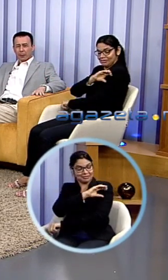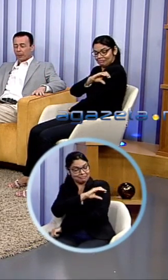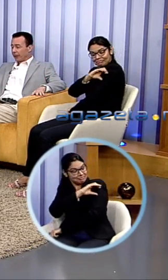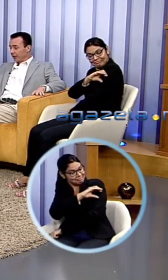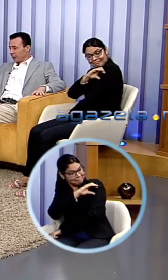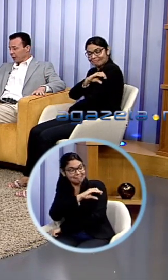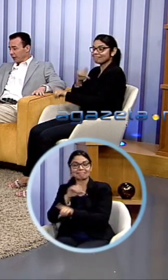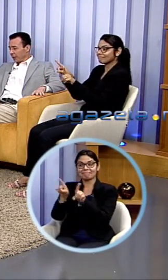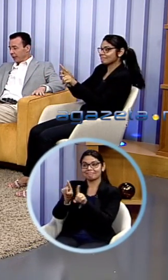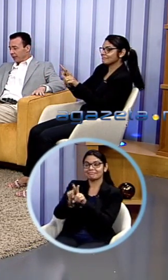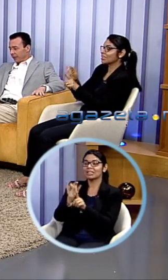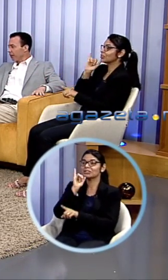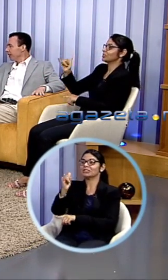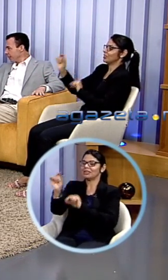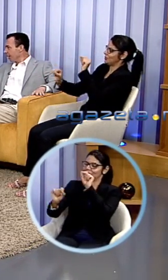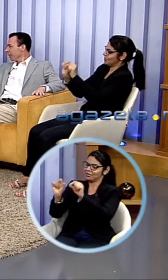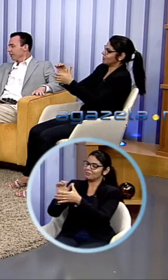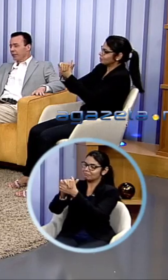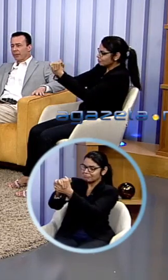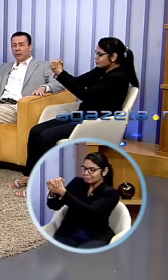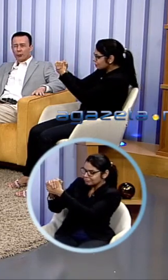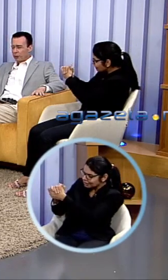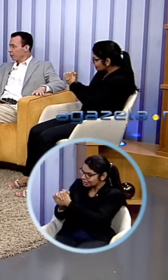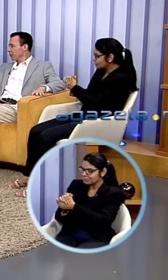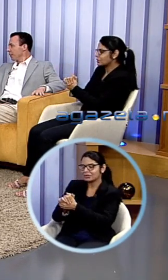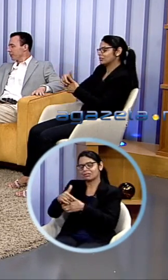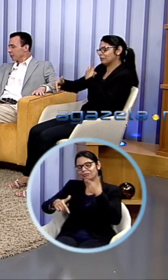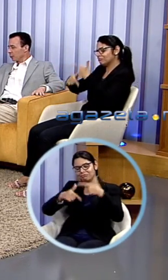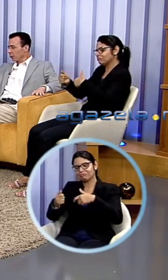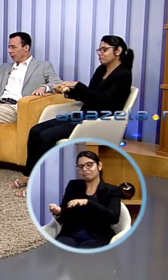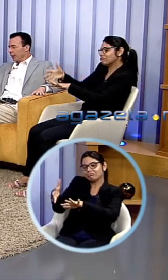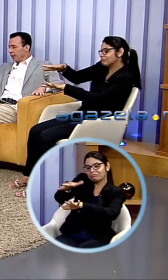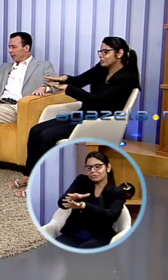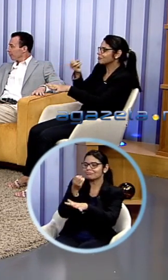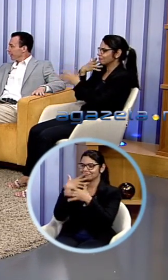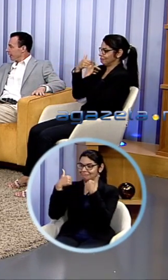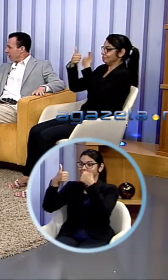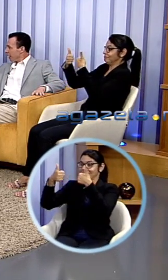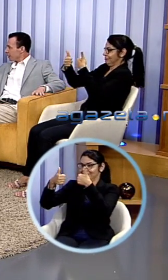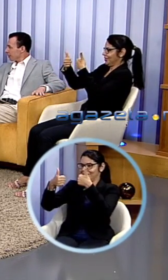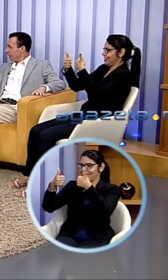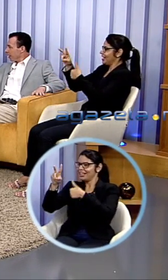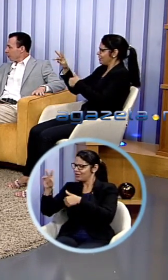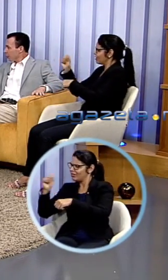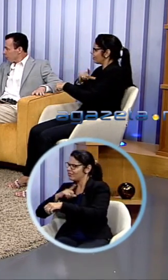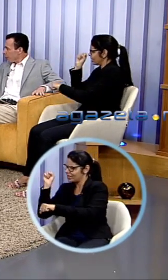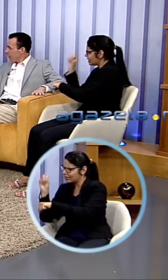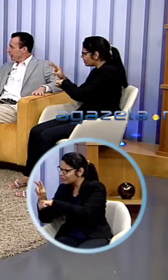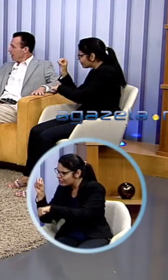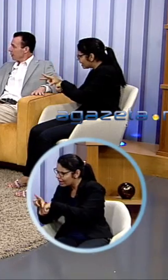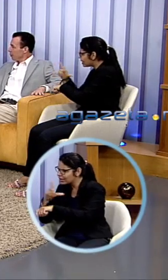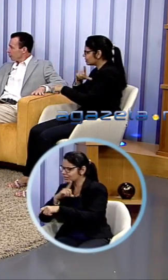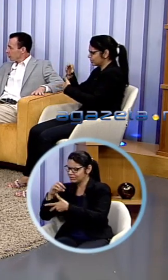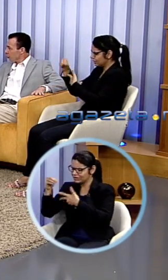libras e dizer o seguinte parabenizar né esse trabalho de inclusão social acima de tudo e vai ter vagas para o próximo